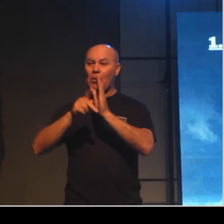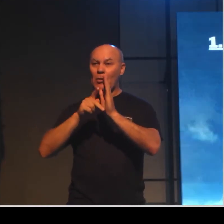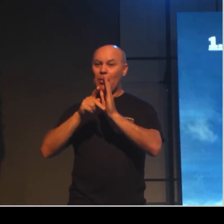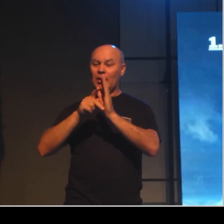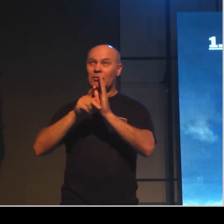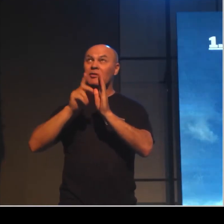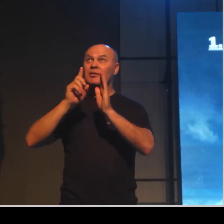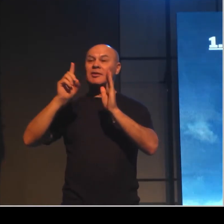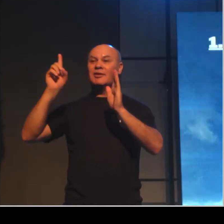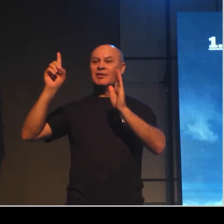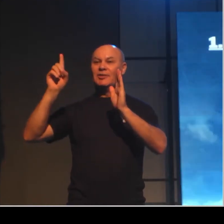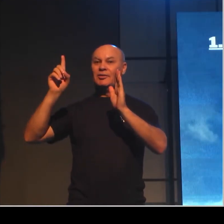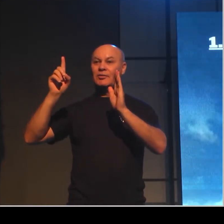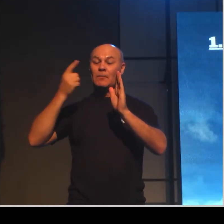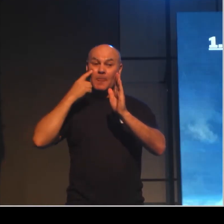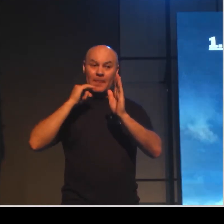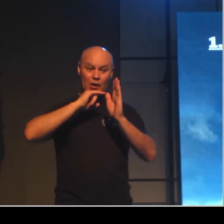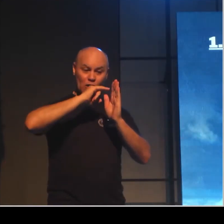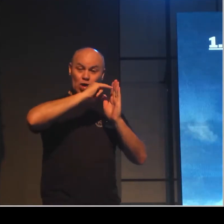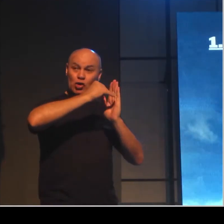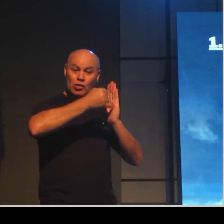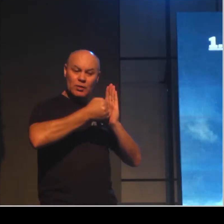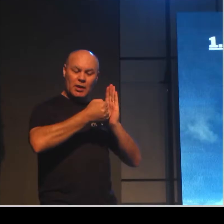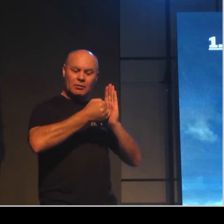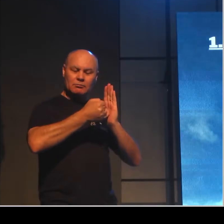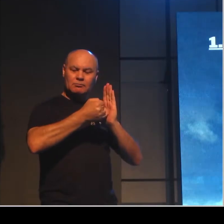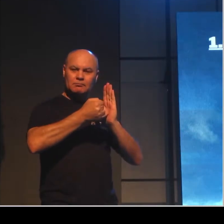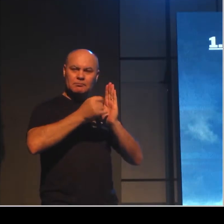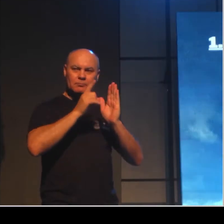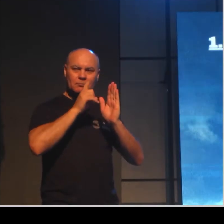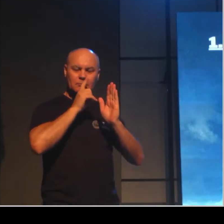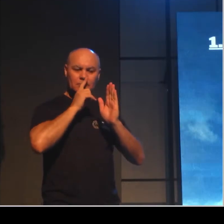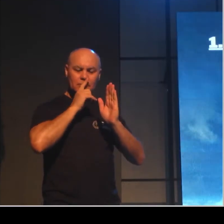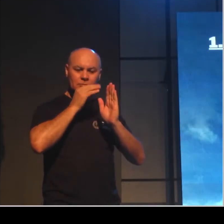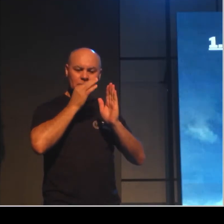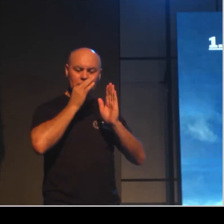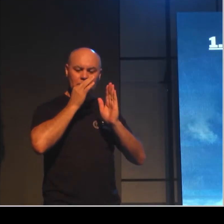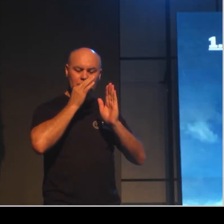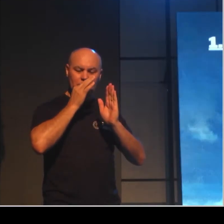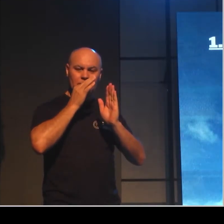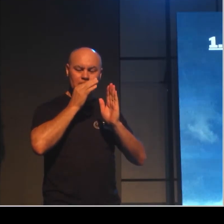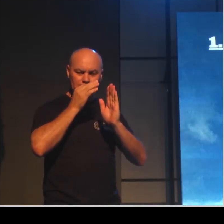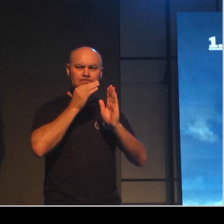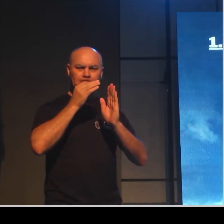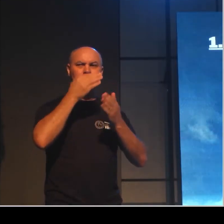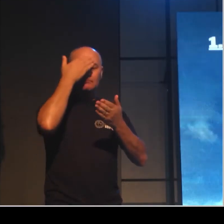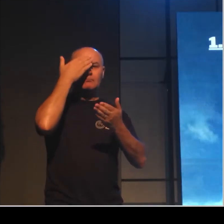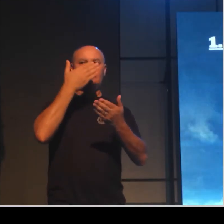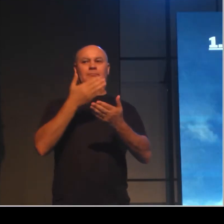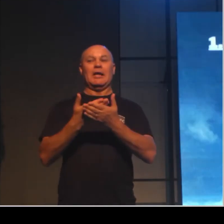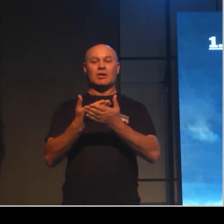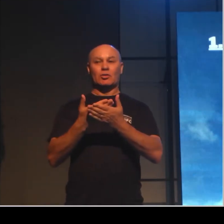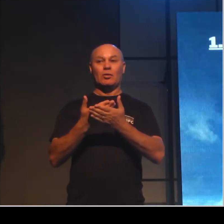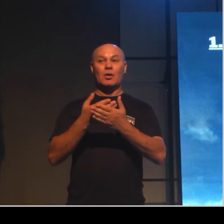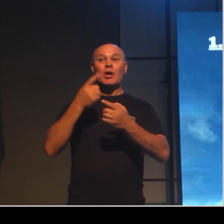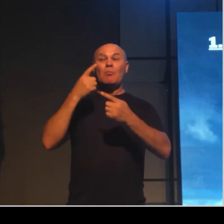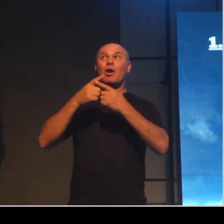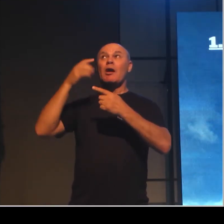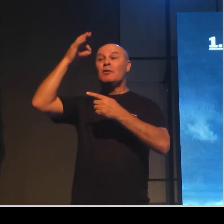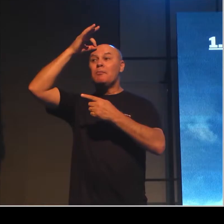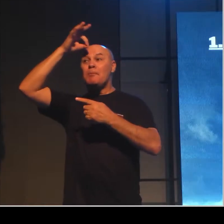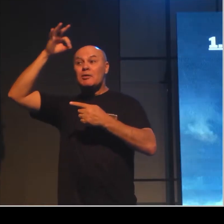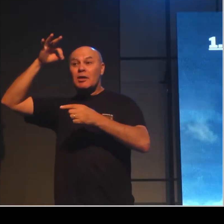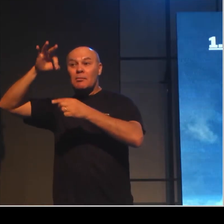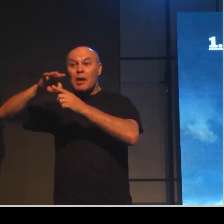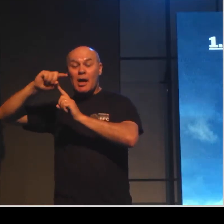cooperou com o plano de Deus. E se você perceber que a nossa vida vai ser levada a situações de que